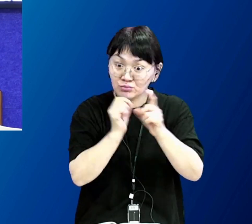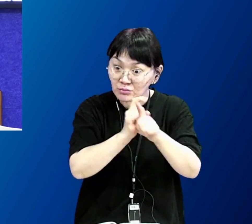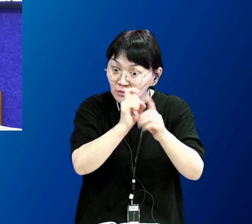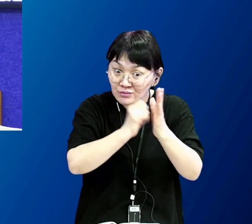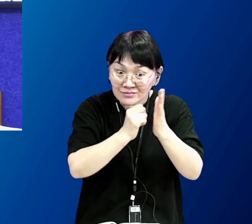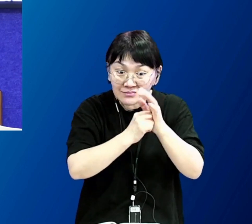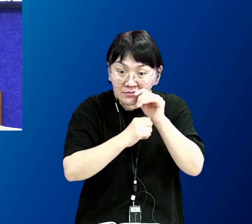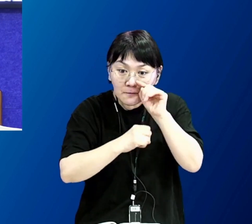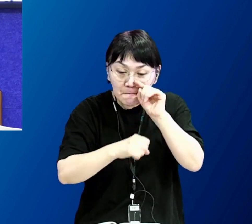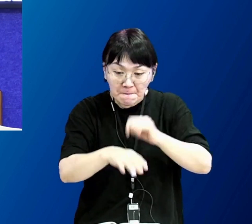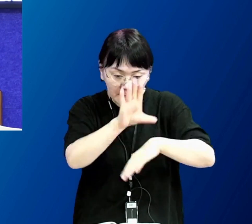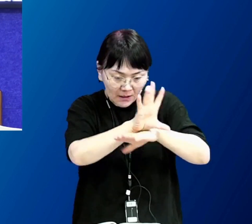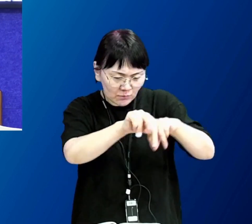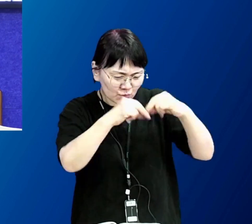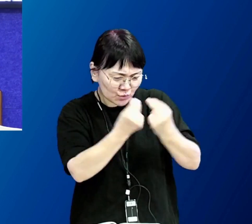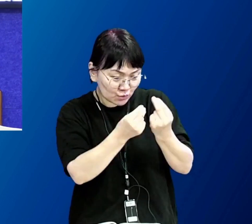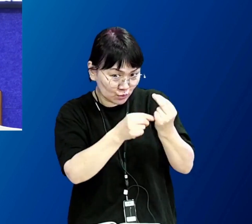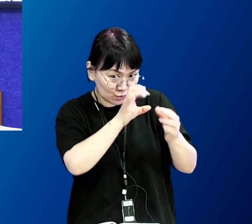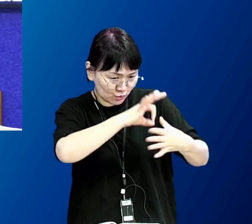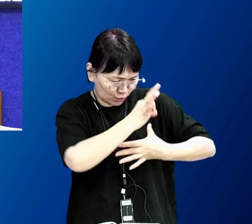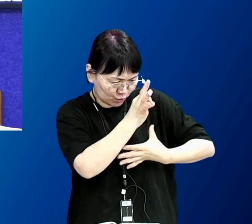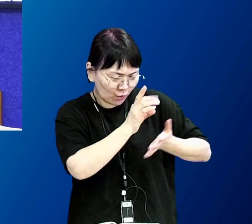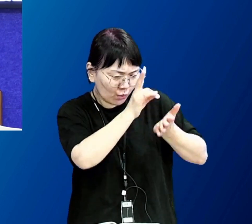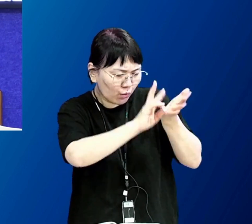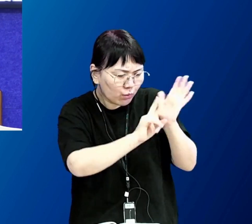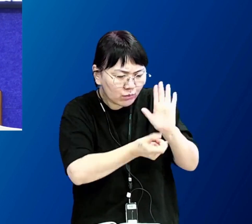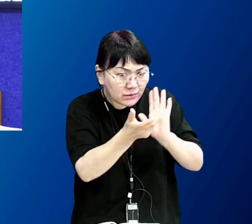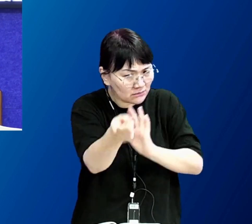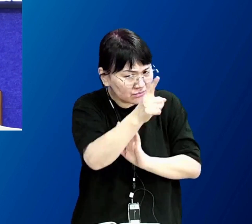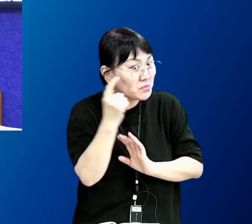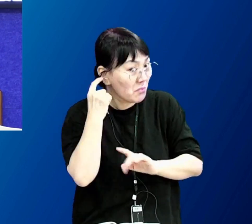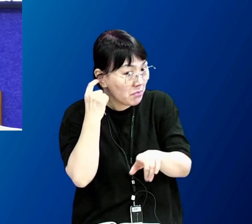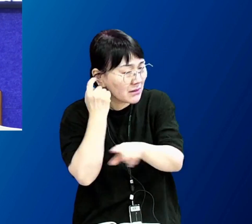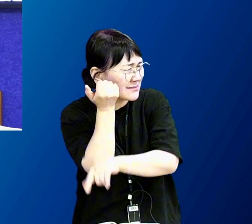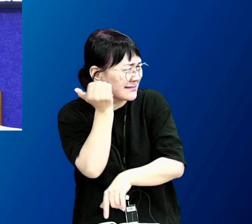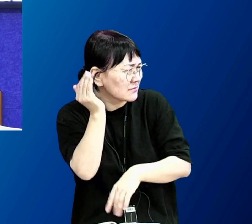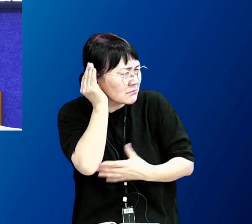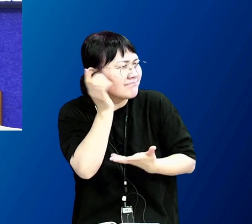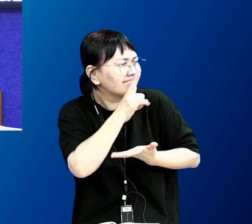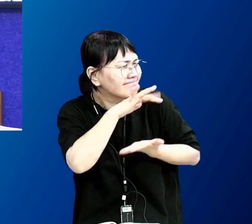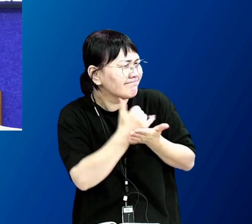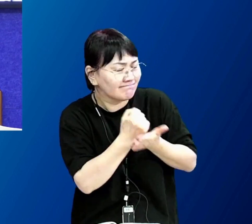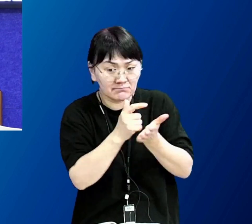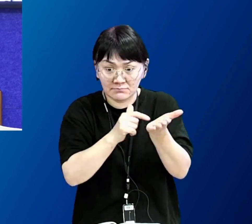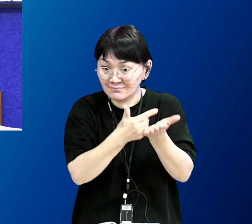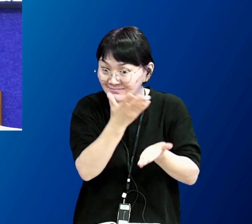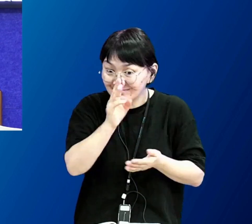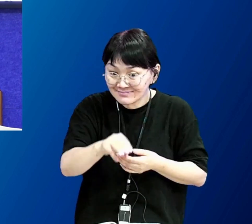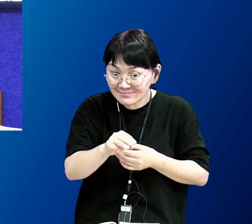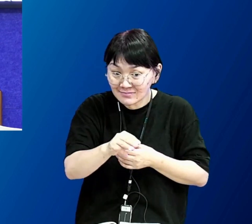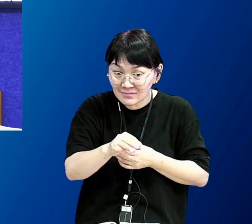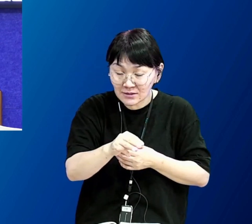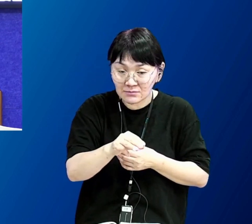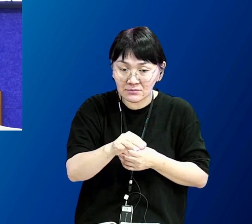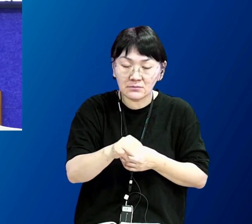Чуулгануудаас сүнс юу айл идгийг чихтэй нэг нь сонсох тун. Гэтэл юу юм бэл?